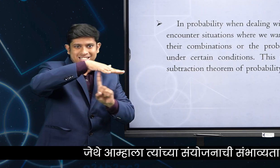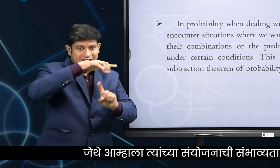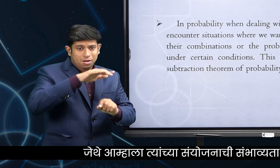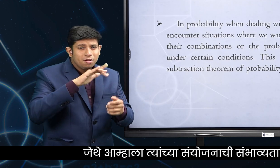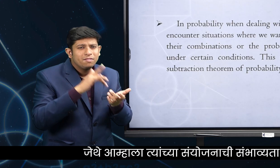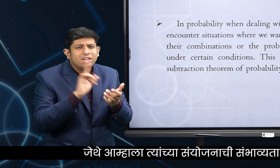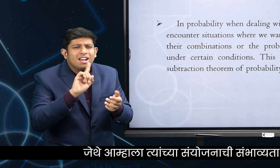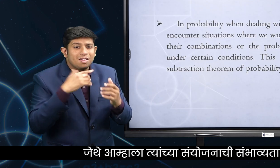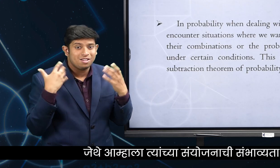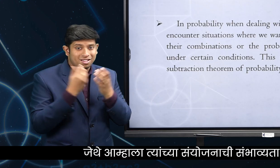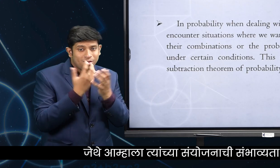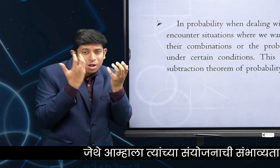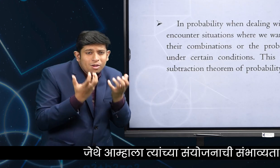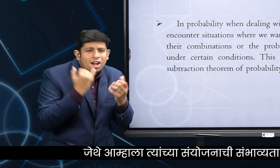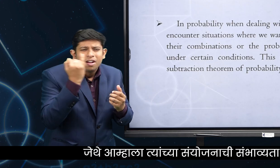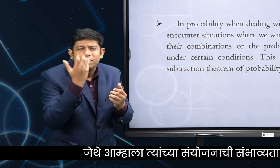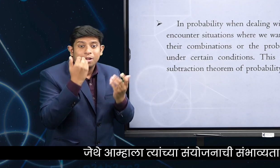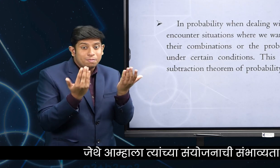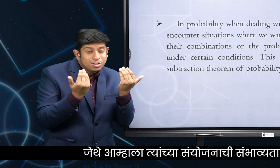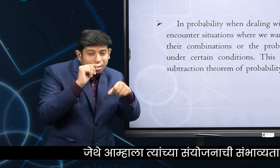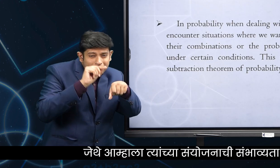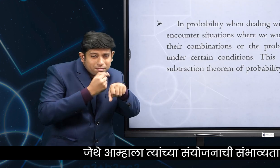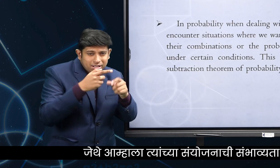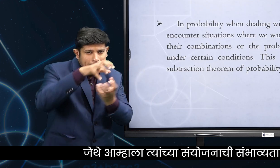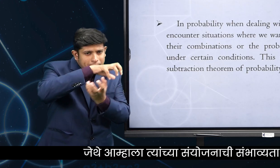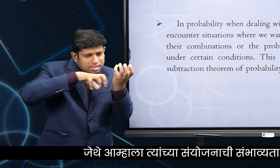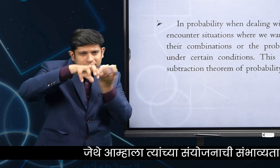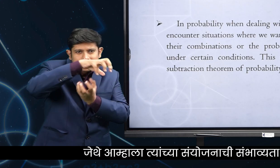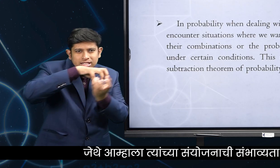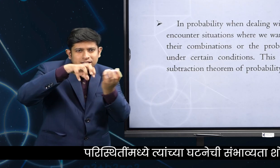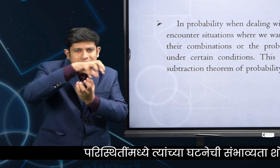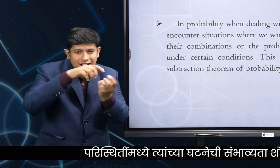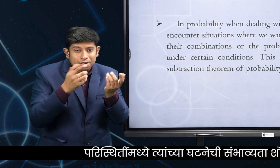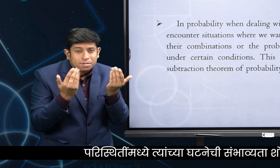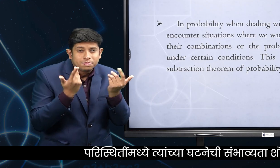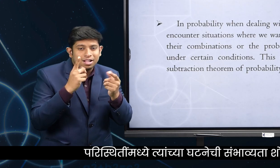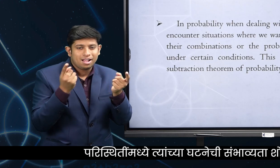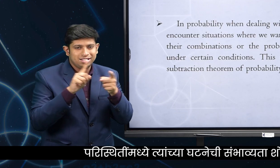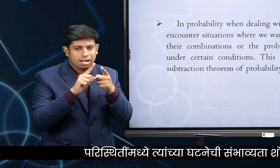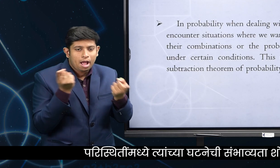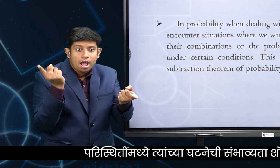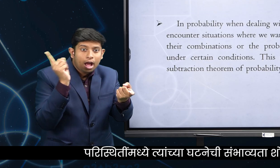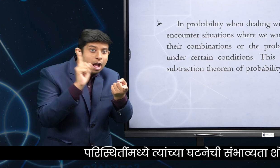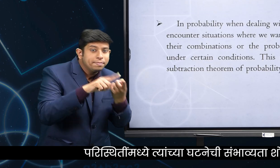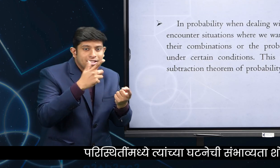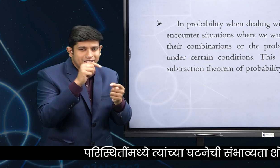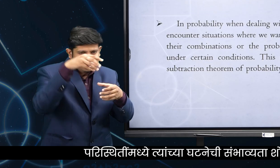जिथे आम्हाला त्यांच्या संयोजनाची संभाव्यता किंवा विशिष्ट परिस्थितींमध्ये त्यांच्या घटनेची संभाव्यता शोधायची असते.